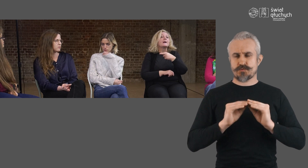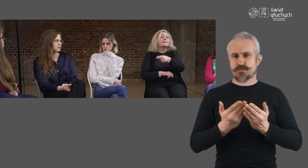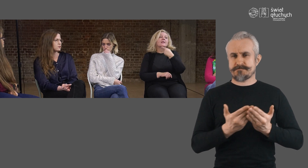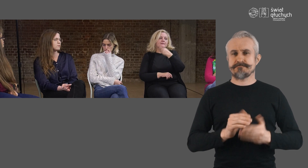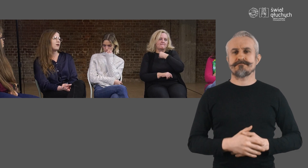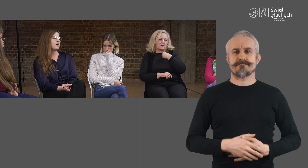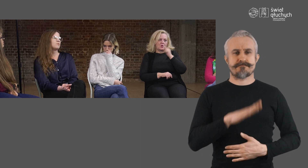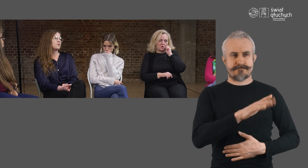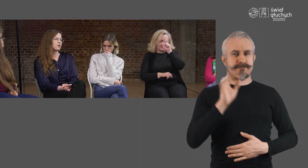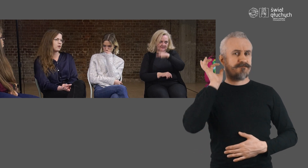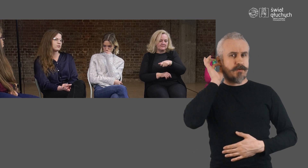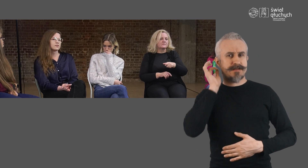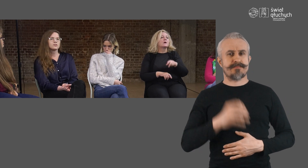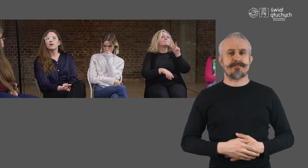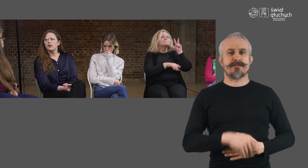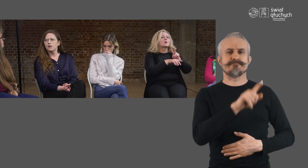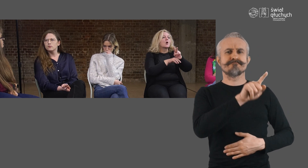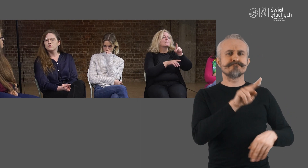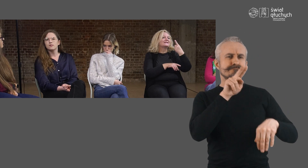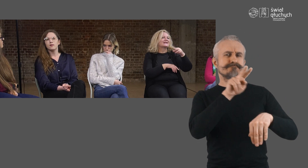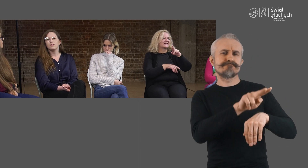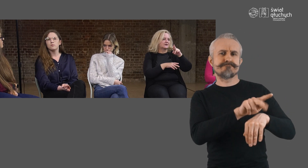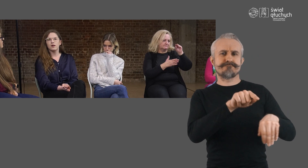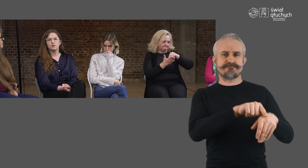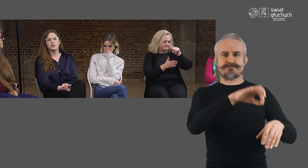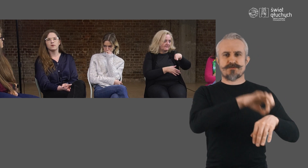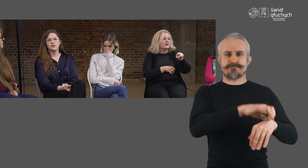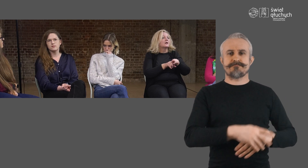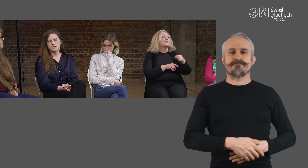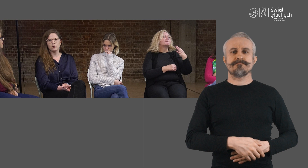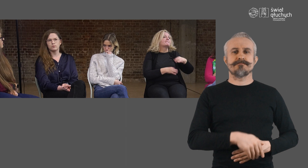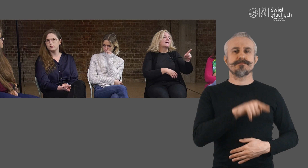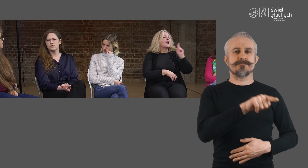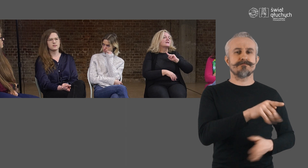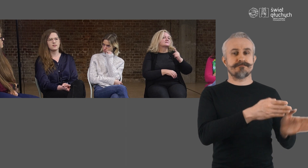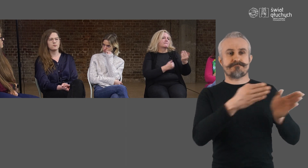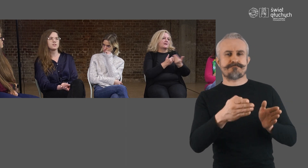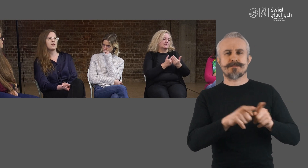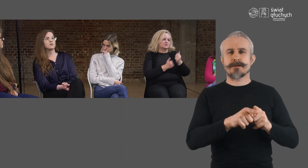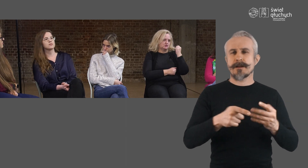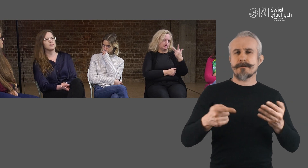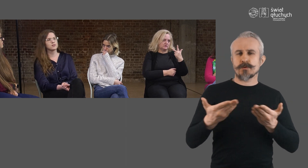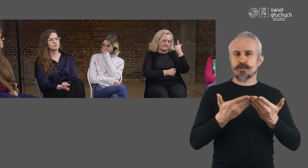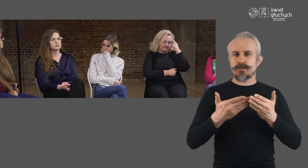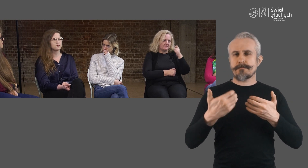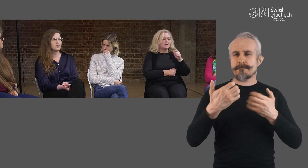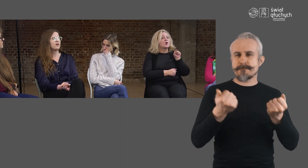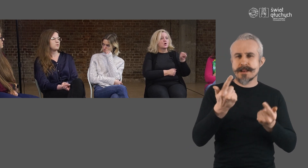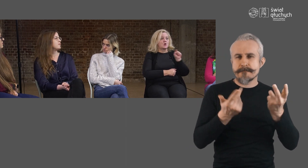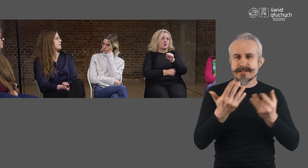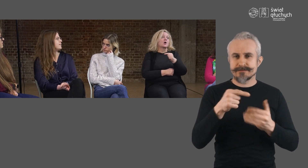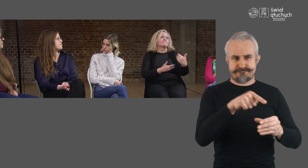polskiego gimnazjum, mój promotor doktoratu i pani z matematyki w liceum. To są wszyscy nauczyciele, którzy w jakiś